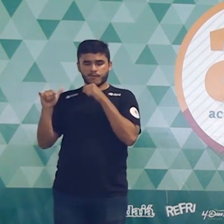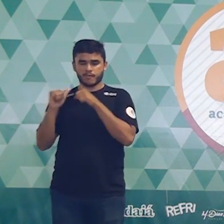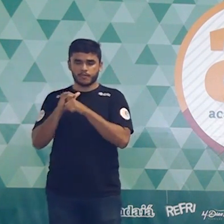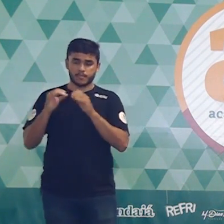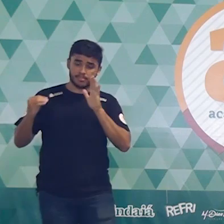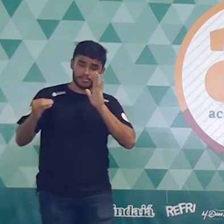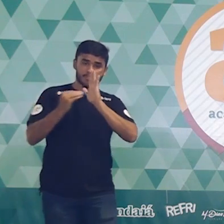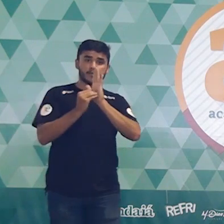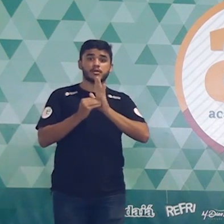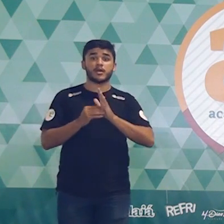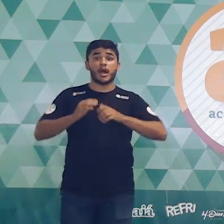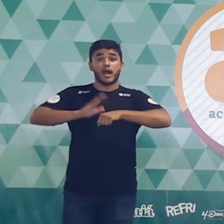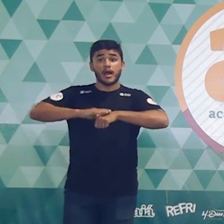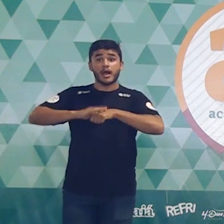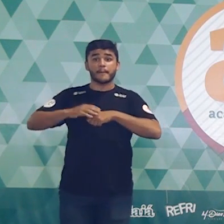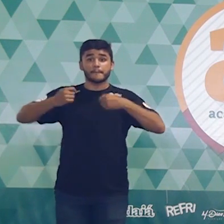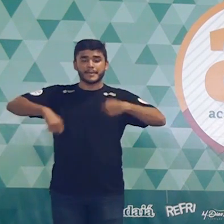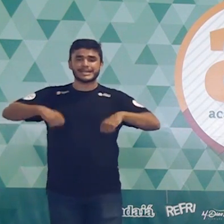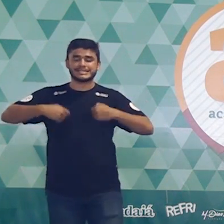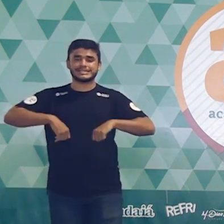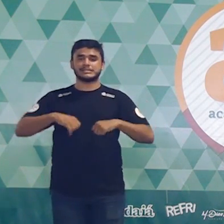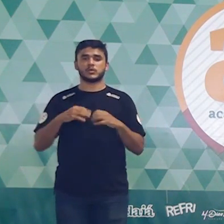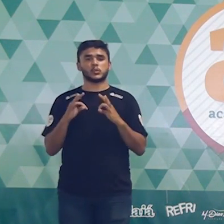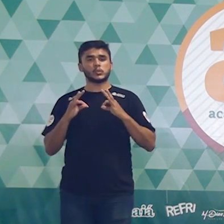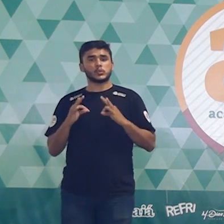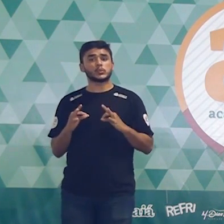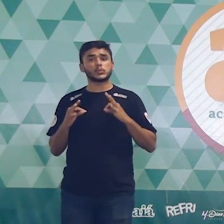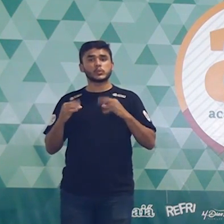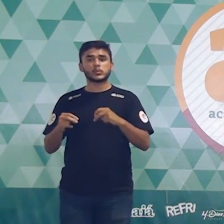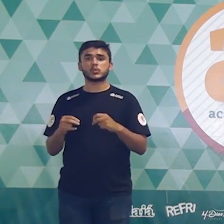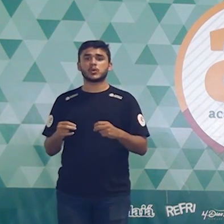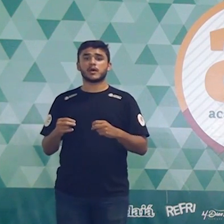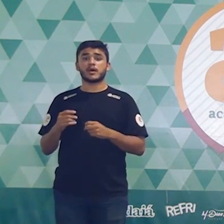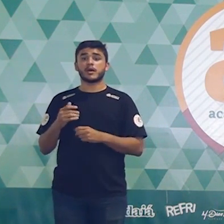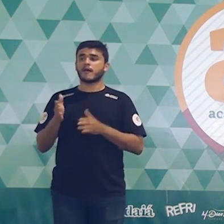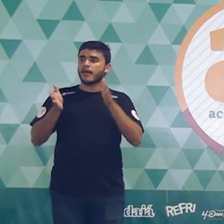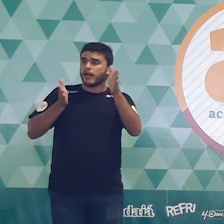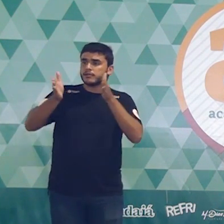pede mais suporte infraestrutural para as pessoas com